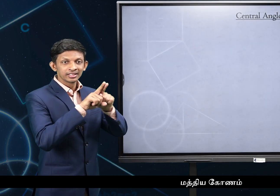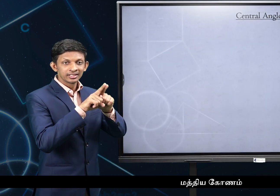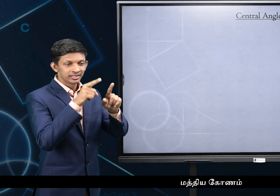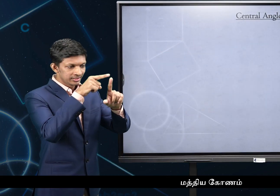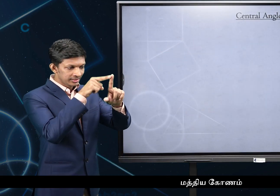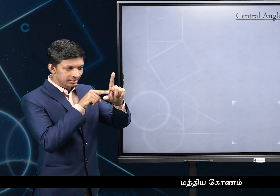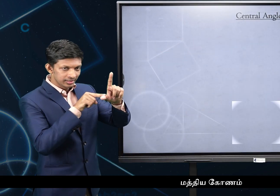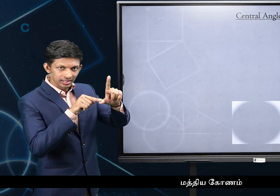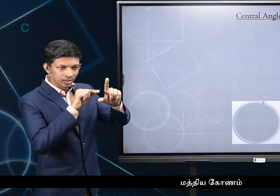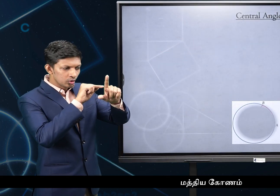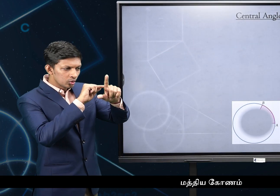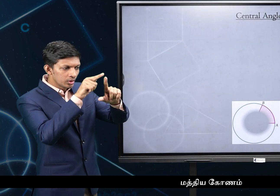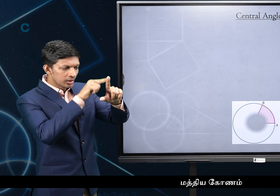மத்திய அல்லது மைய கோணம்.